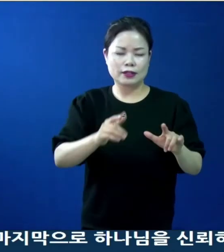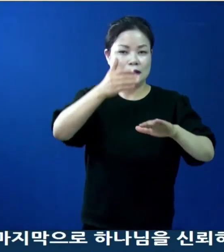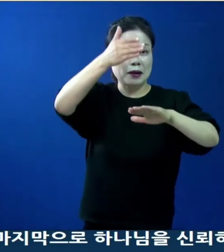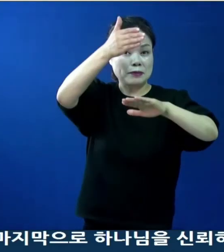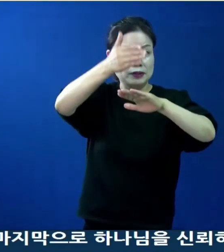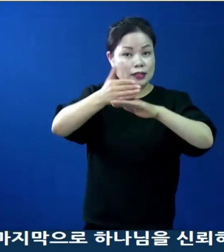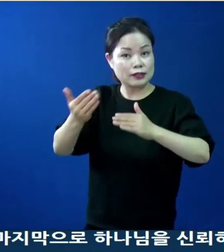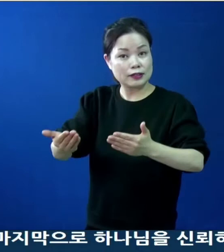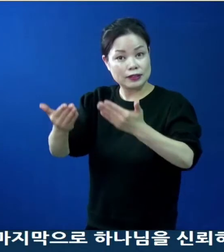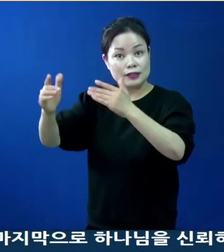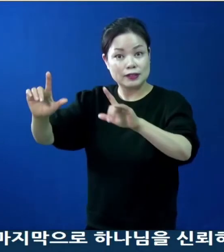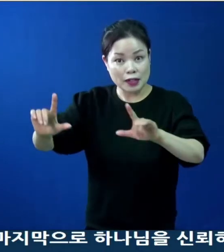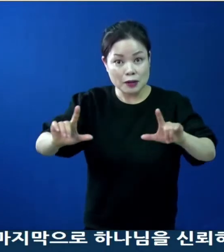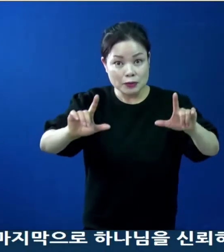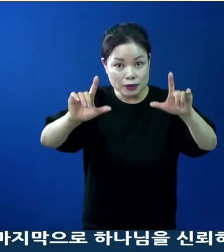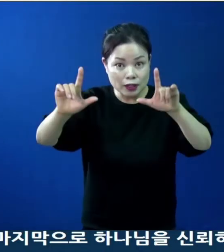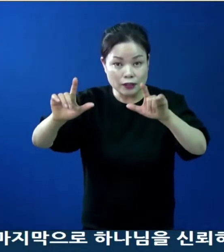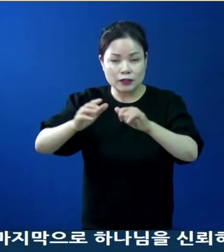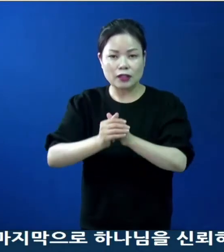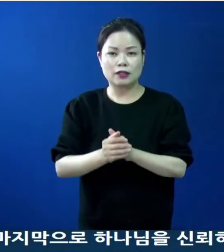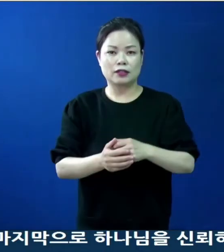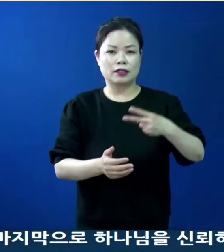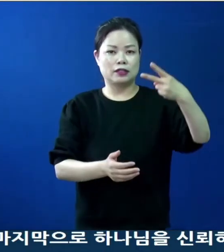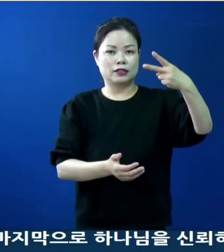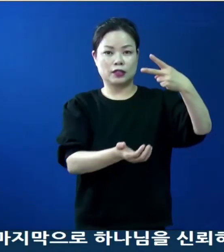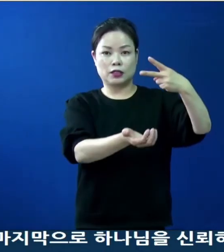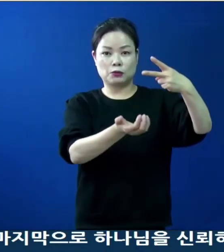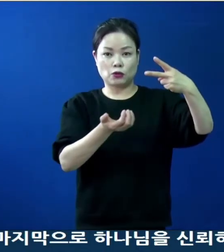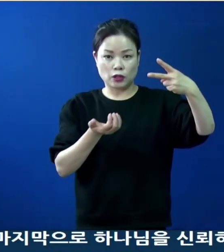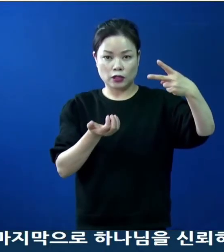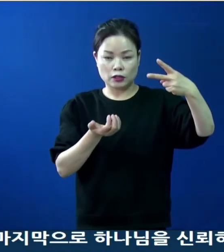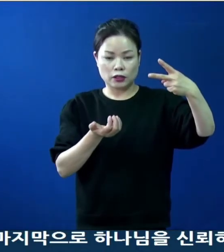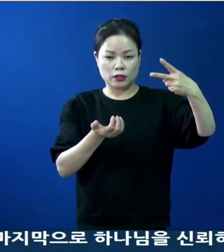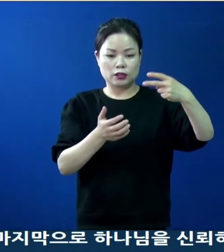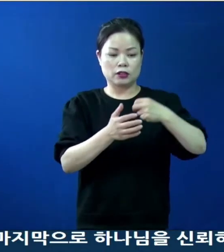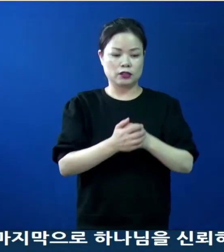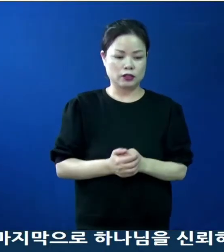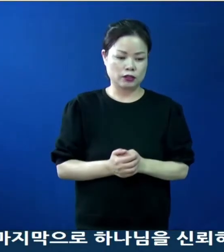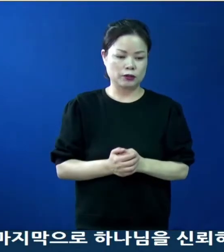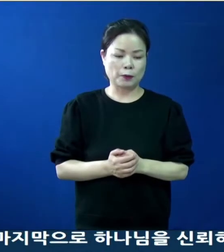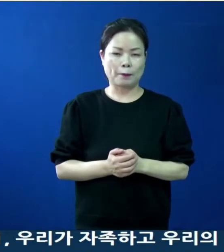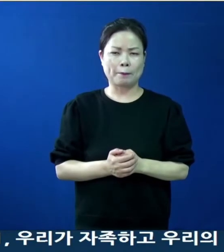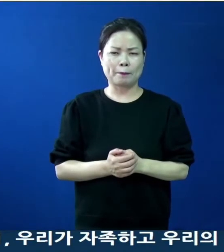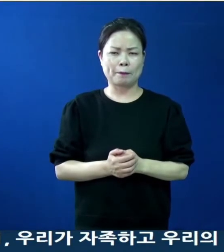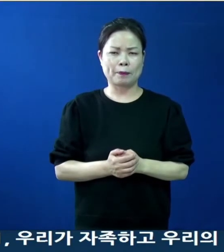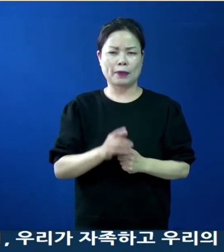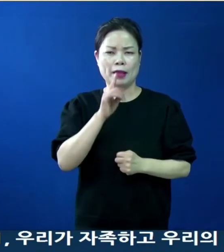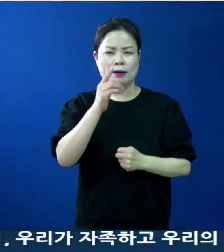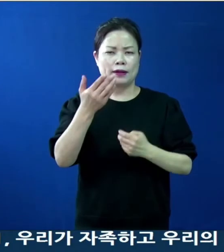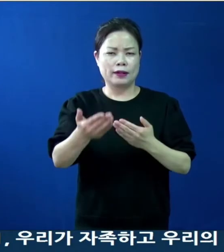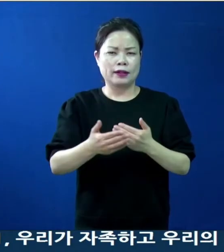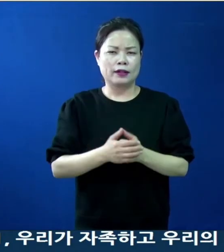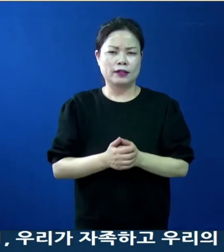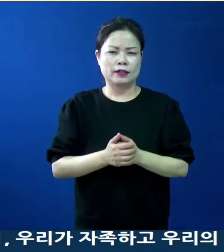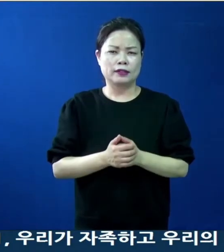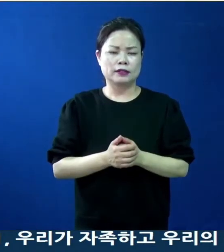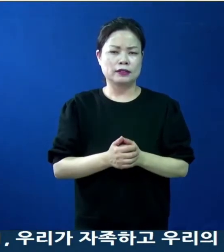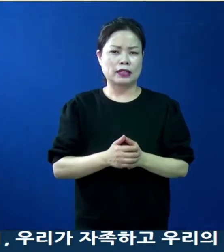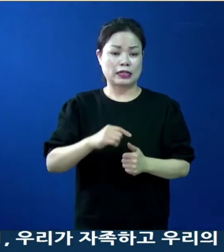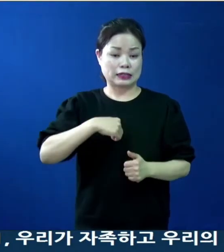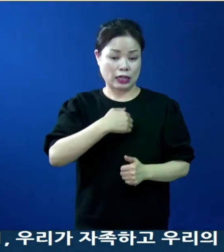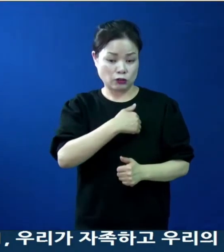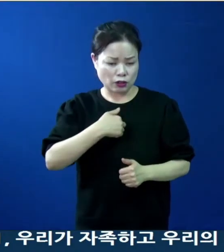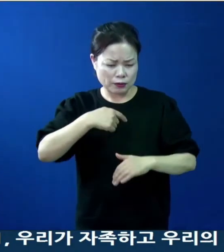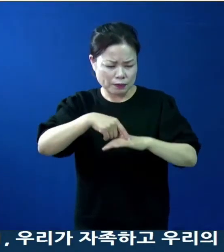나타나야 한다는 겁니다. 디모데전서 6장 6절에서 9절 말씀을 보면 바울이 이렇게 얘기해요. 그러나 자족하는